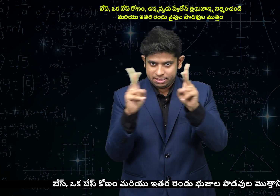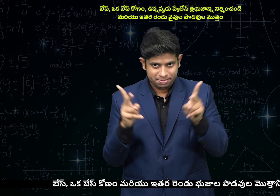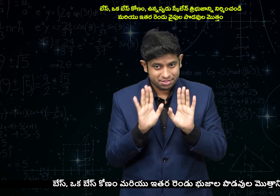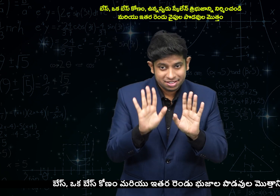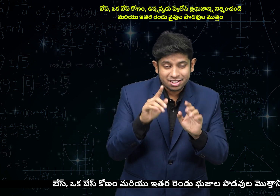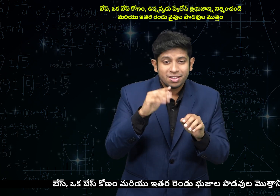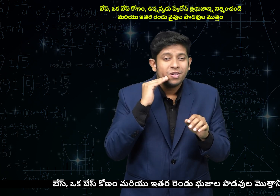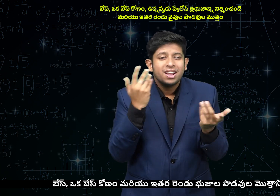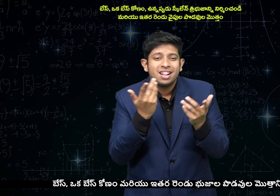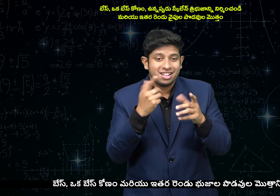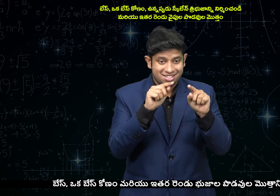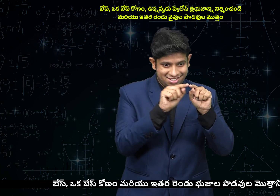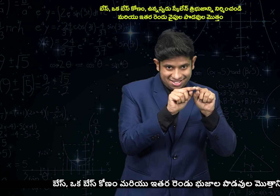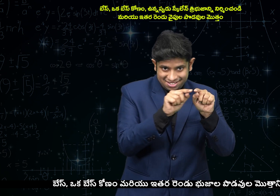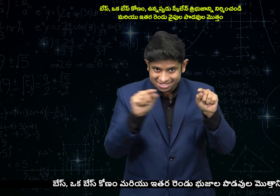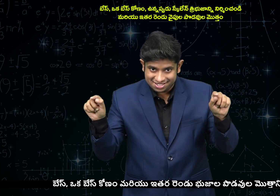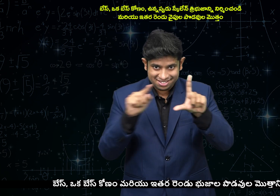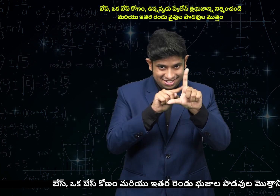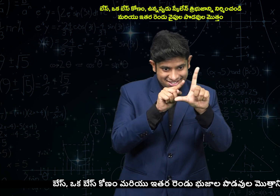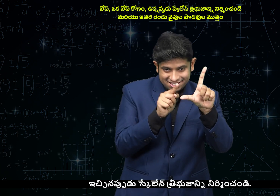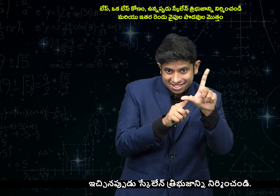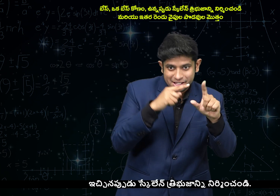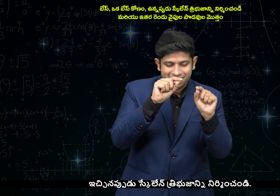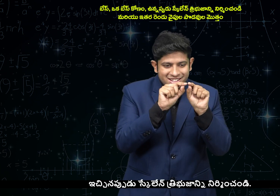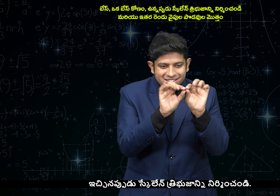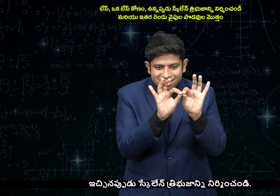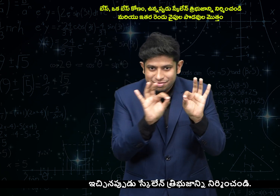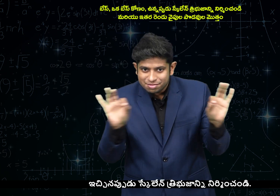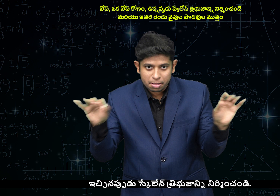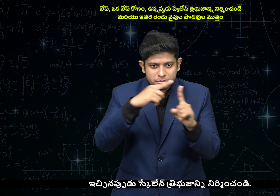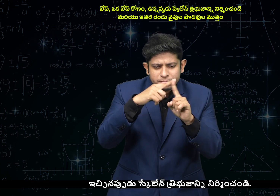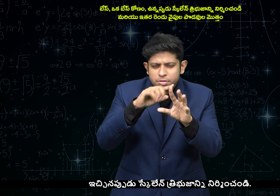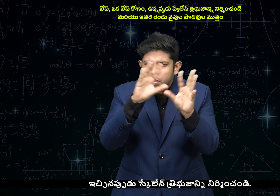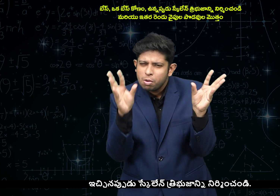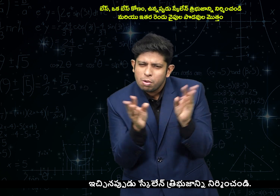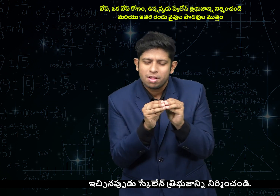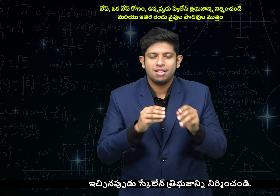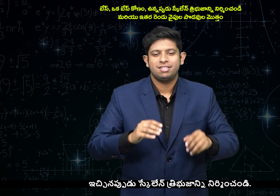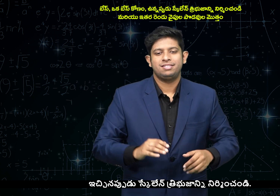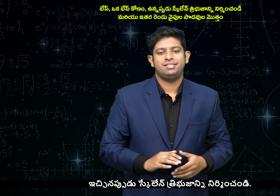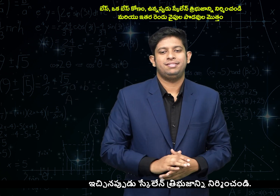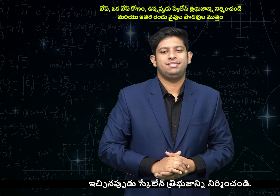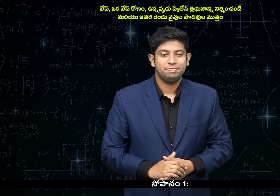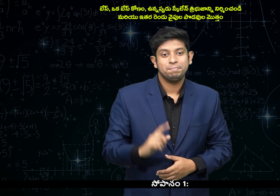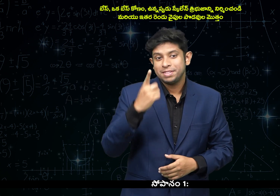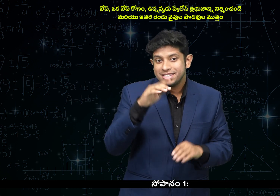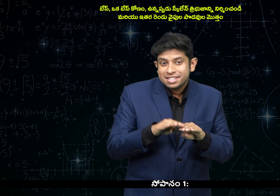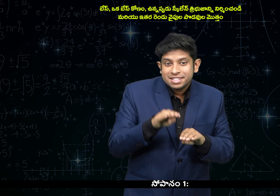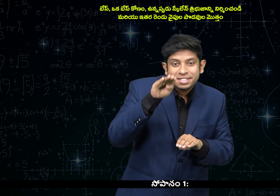భుజాల పొడవుల మొత్తాన్ని ఇచ్చినప్పుడు స్కేలెన్ త్రిభుజాన్ని నిర్మించండి. సోపానం